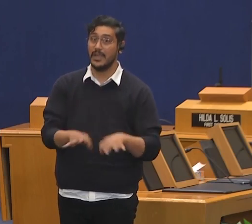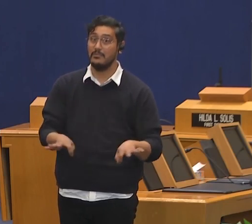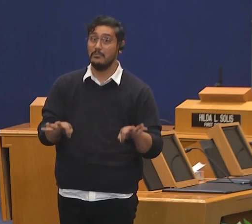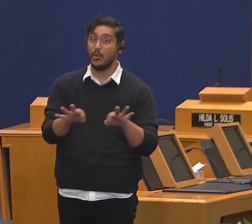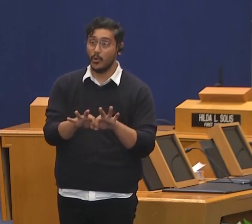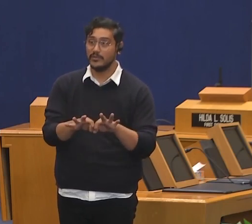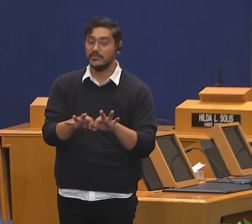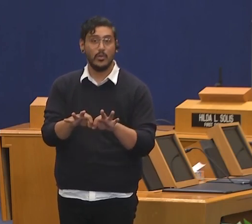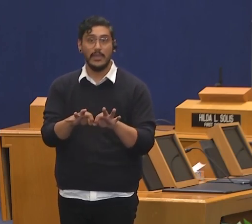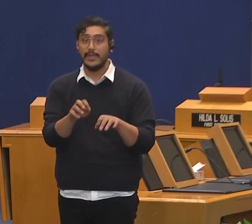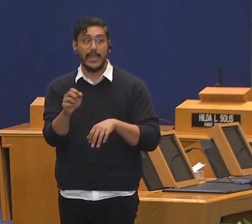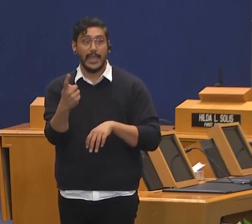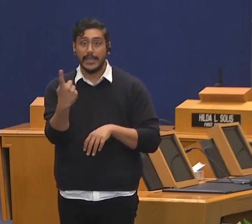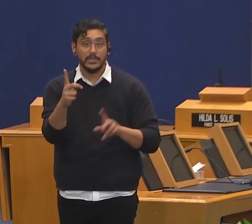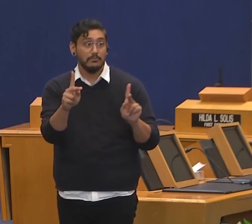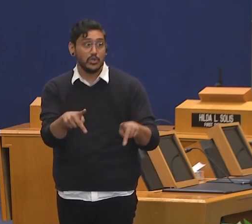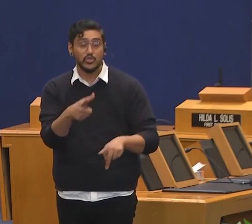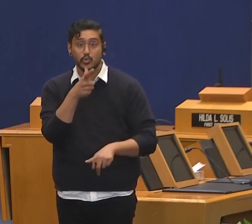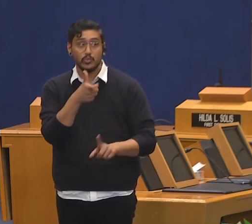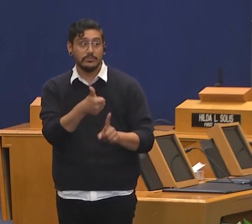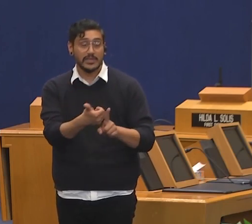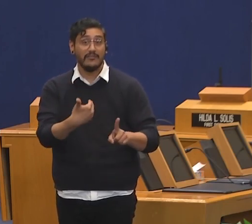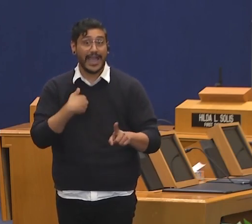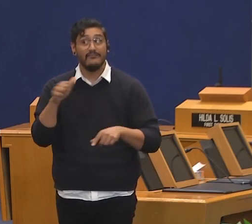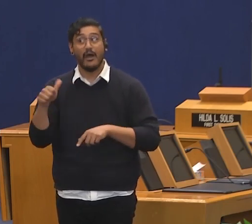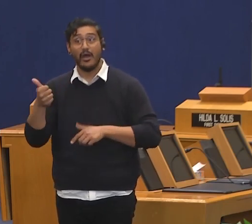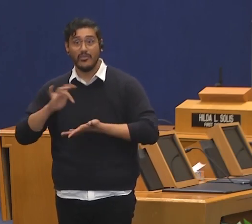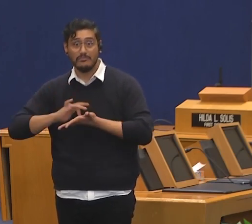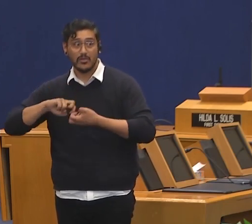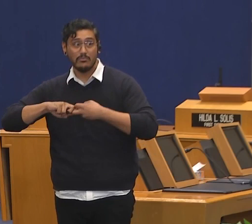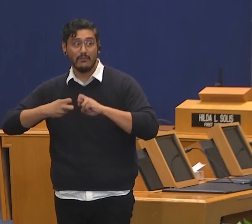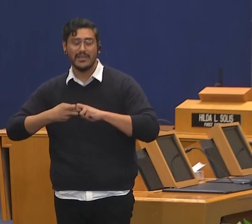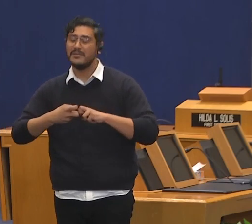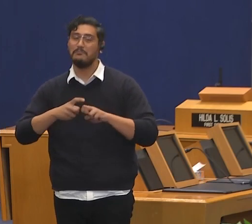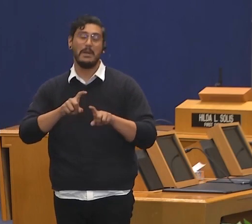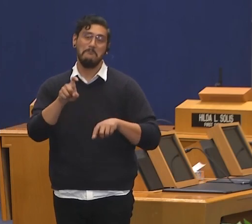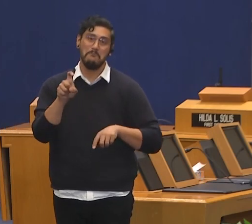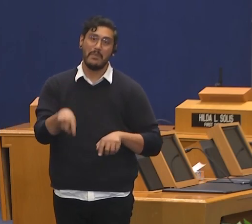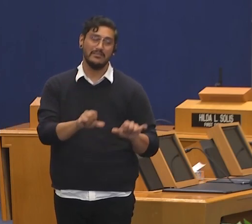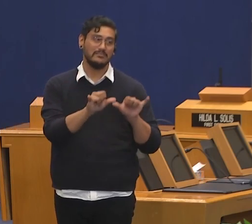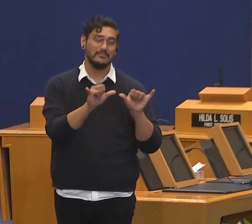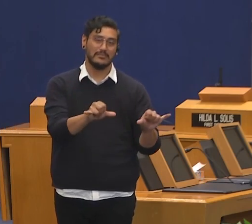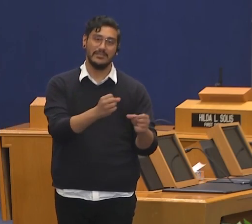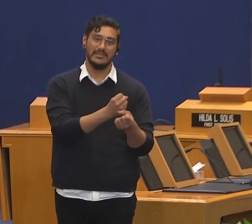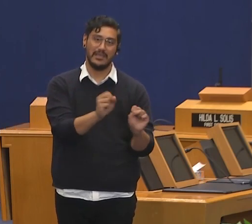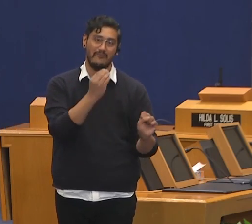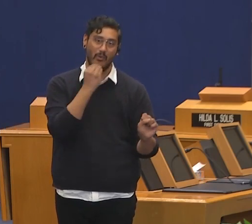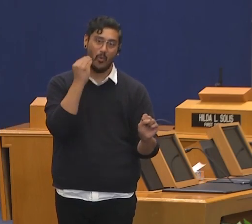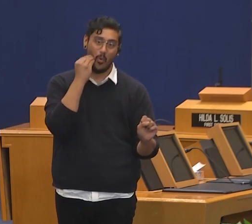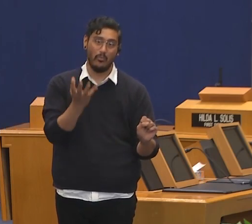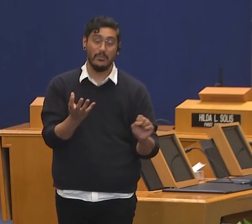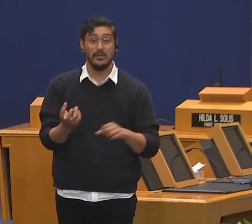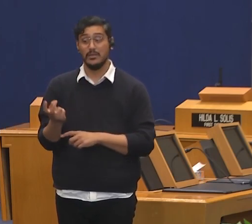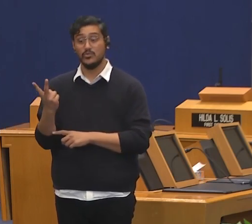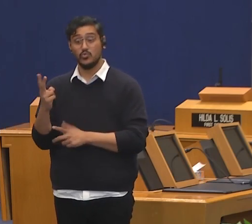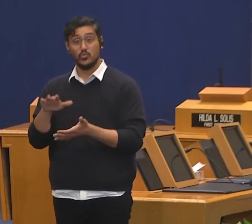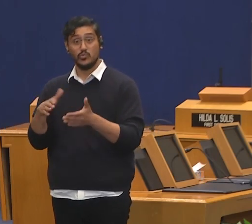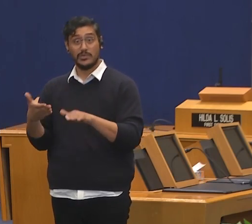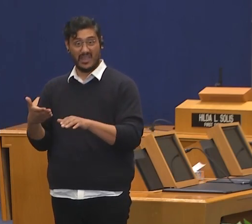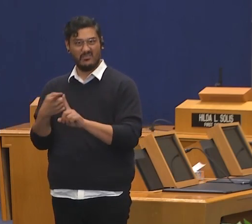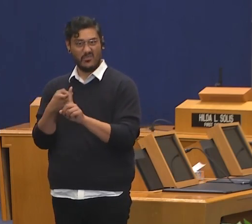con enfermedades subyacentes permanezcan seguras en sus hogares. 2 de las muertes reportadas en el